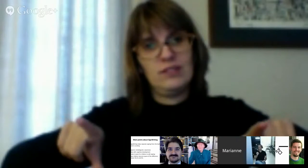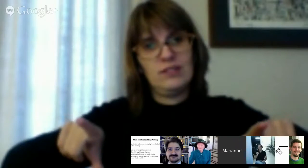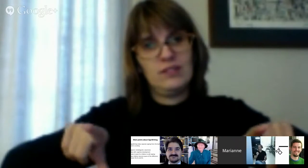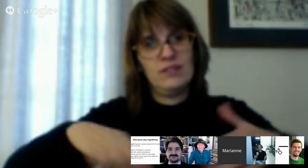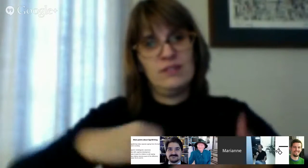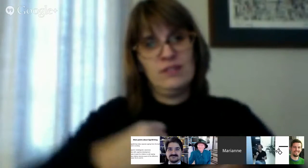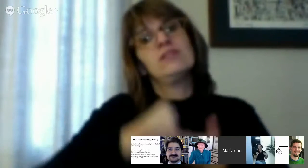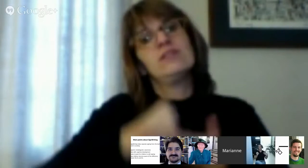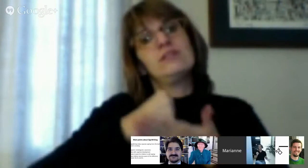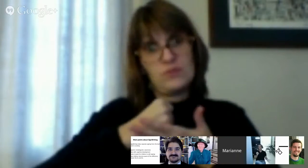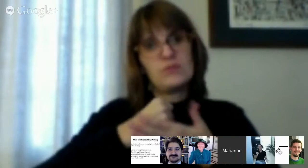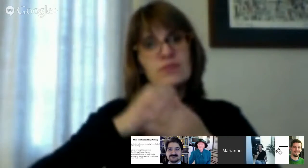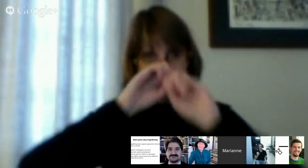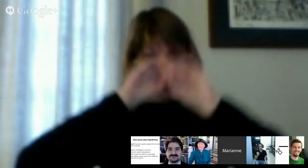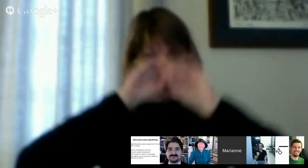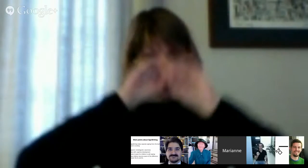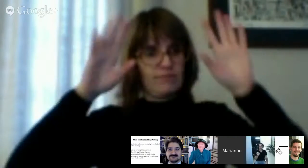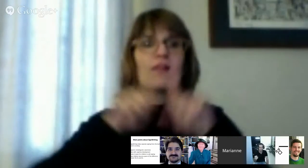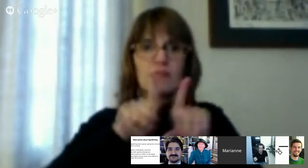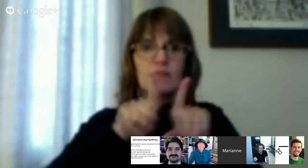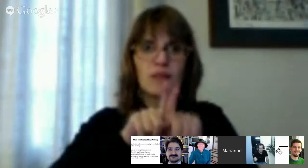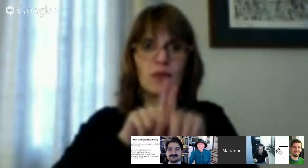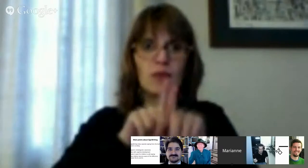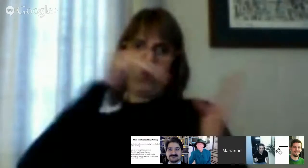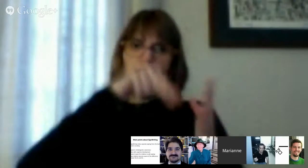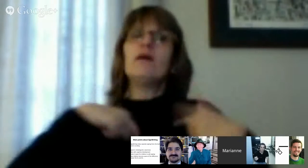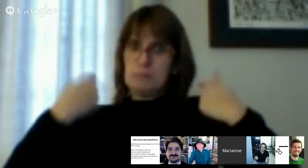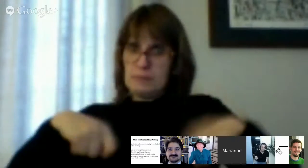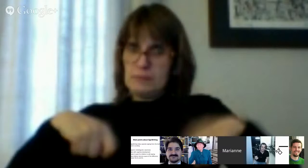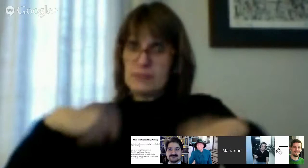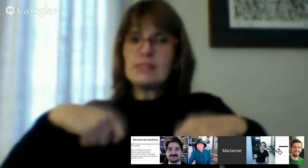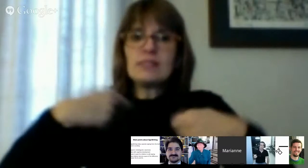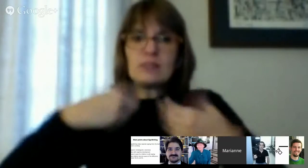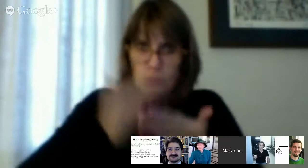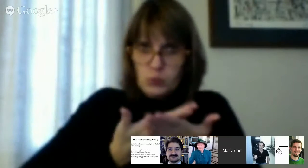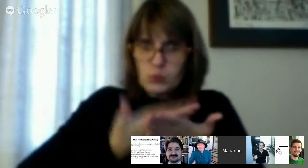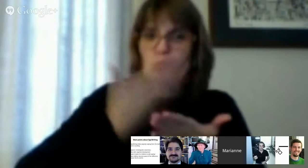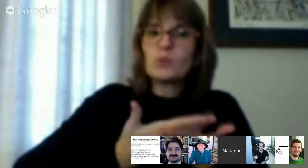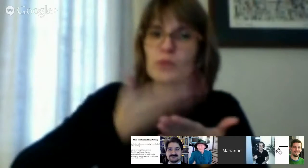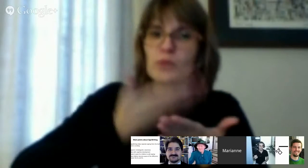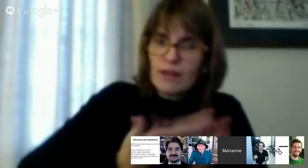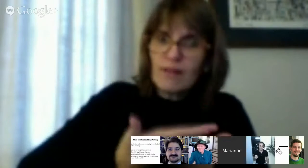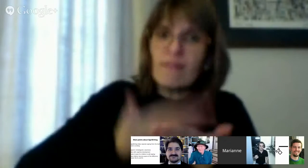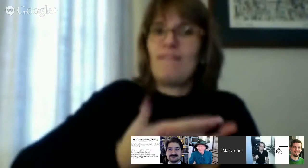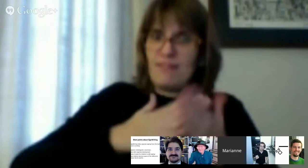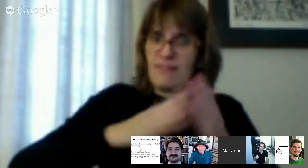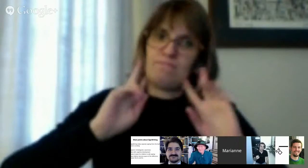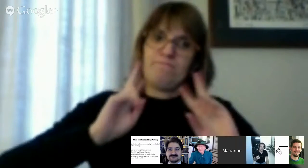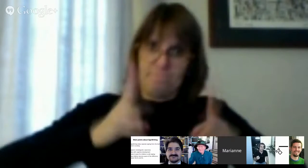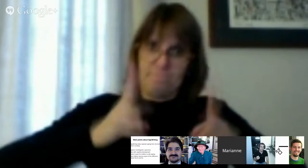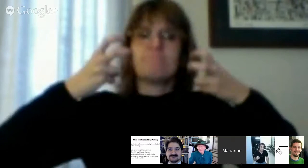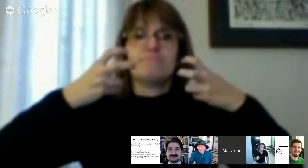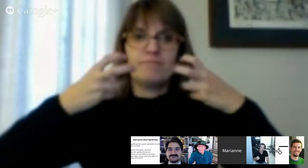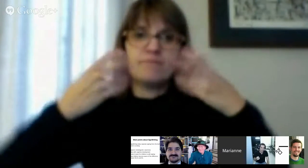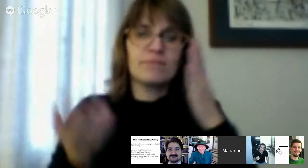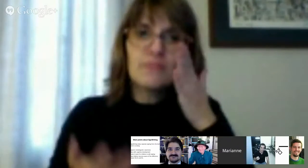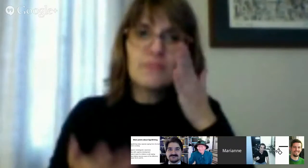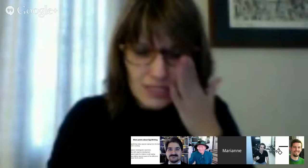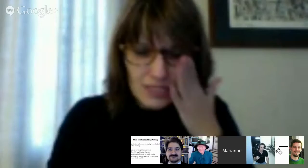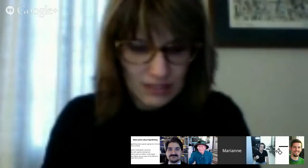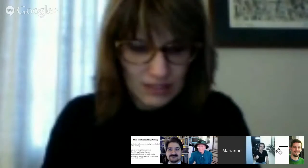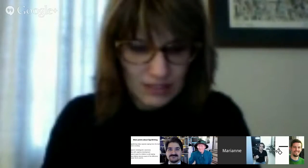consciência linguística maior. Isso ficou claro. Nós vamos estudar